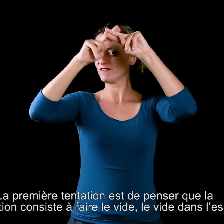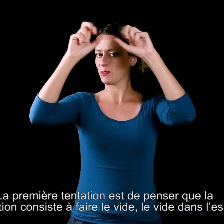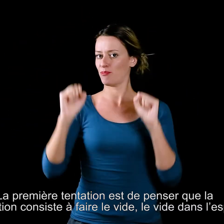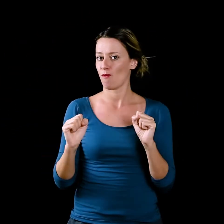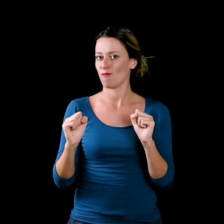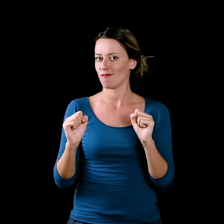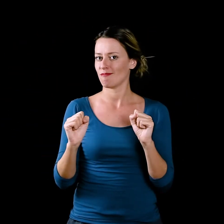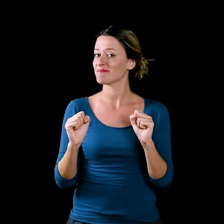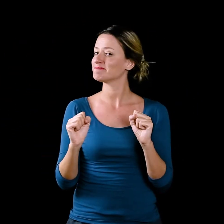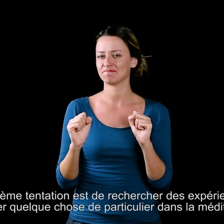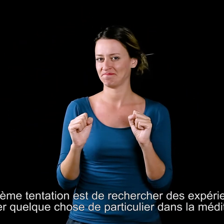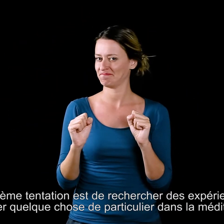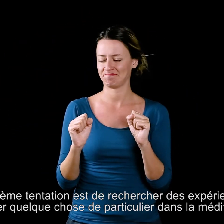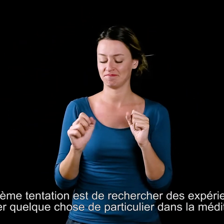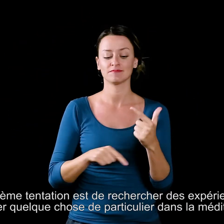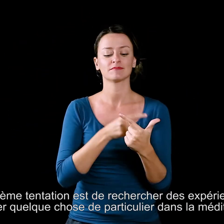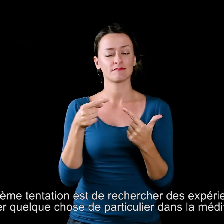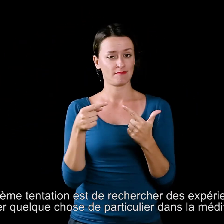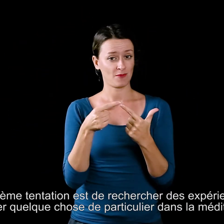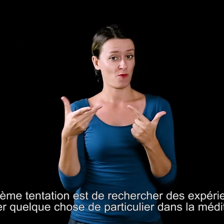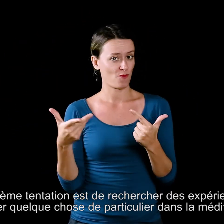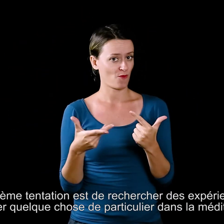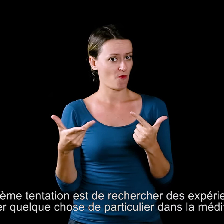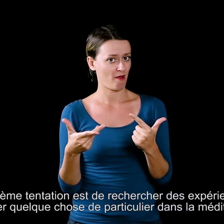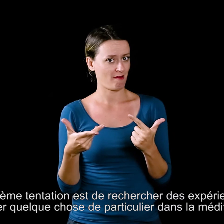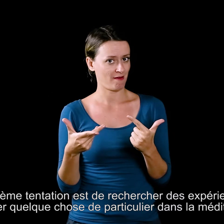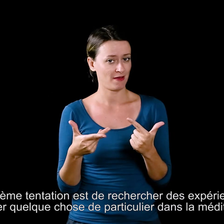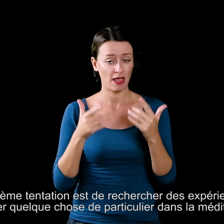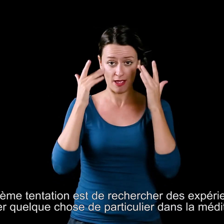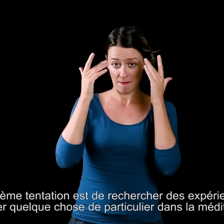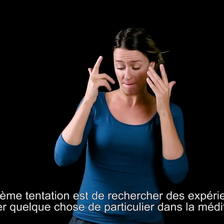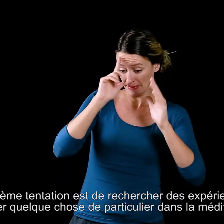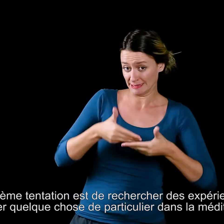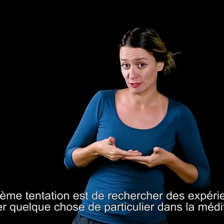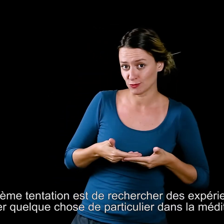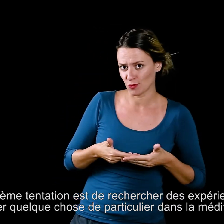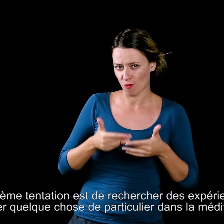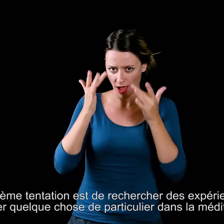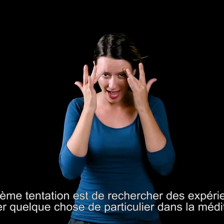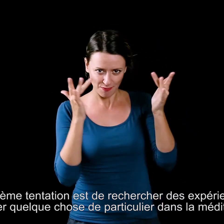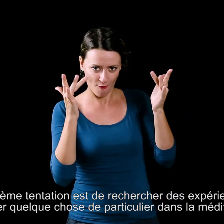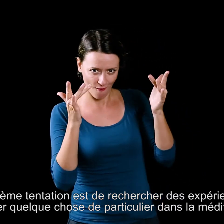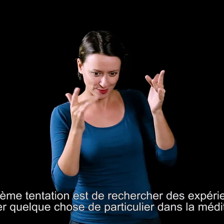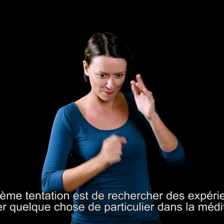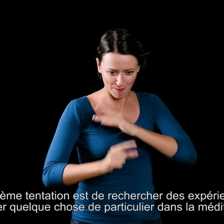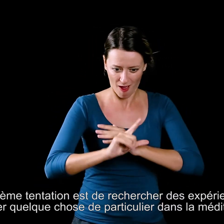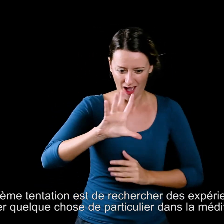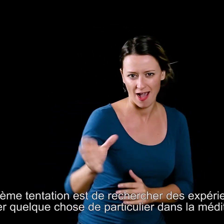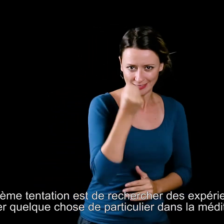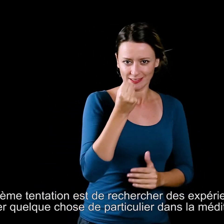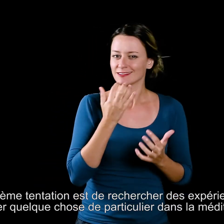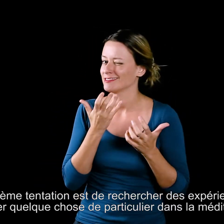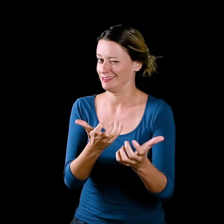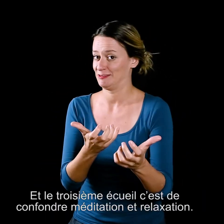dans l'esprit. La deuxième tentation est de rechercher des expériences, d'éprouver quelque chose de particulier dans la